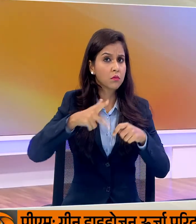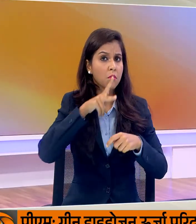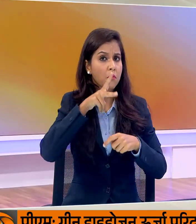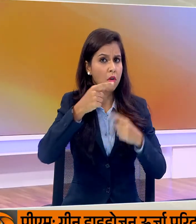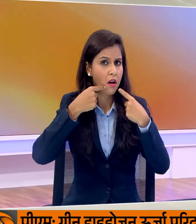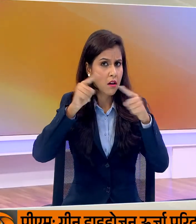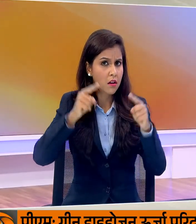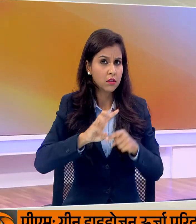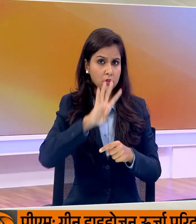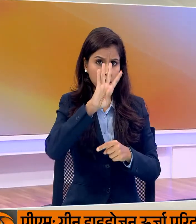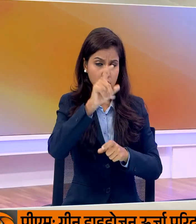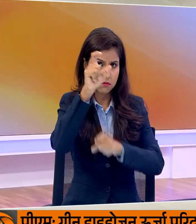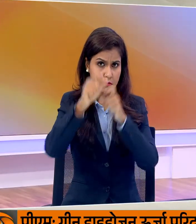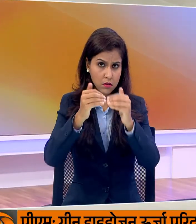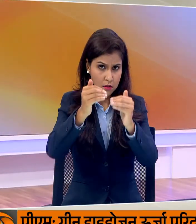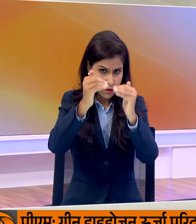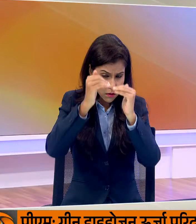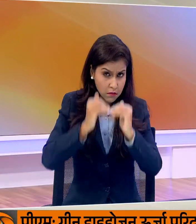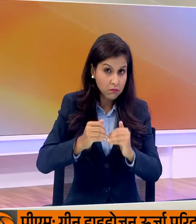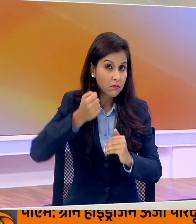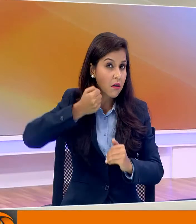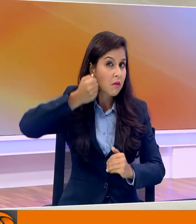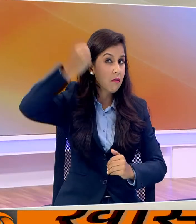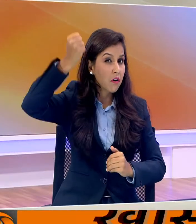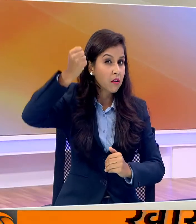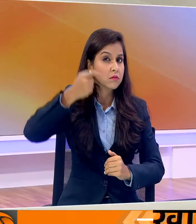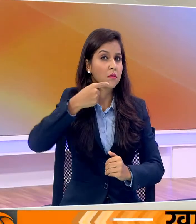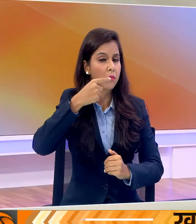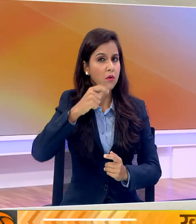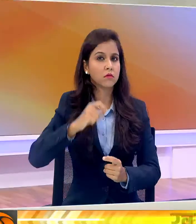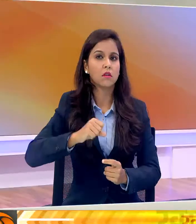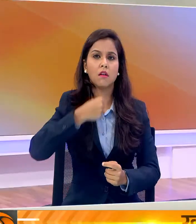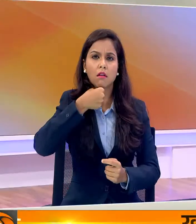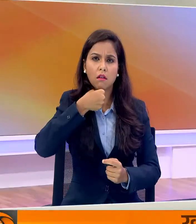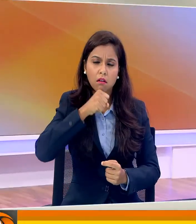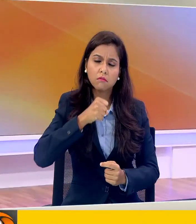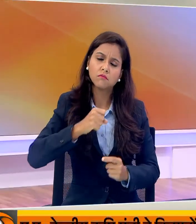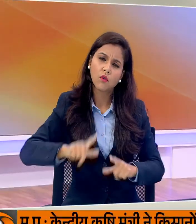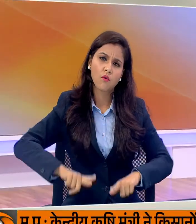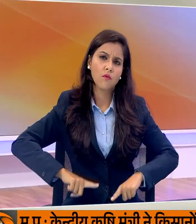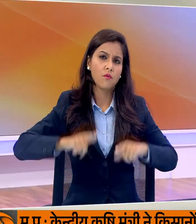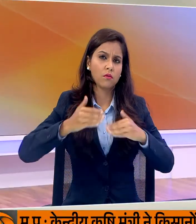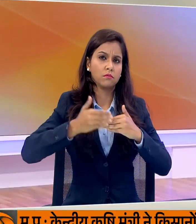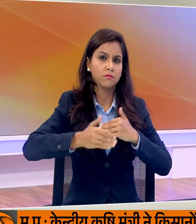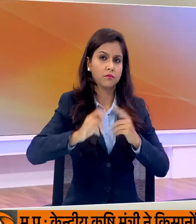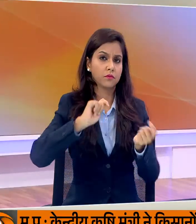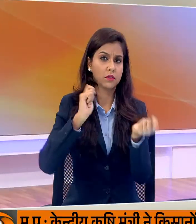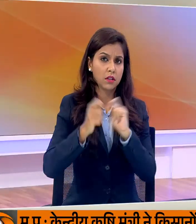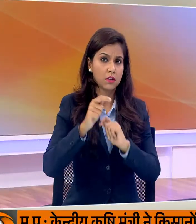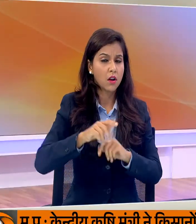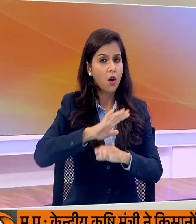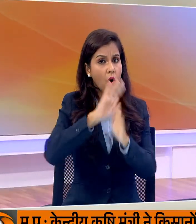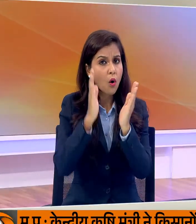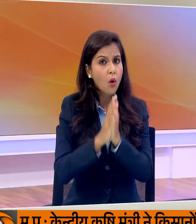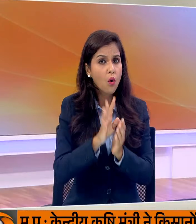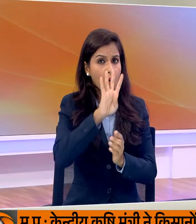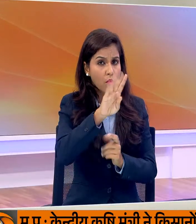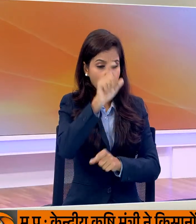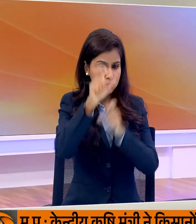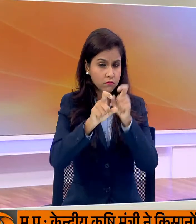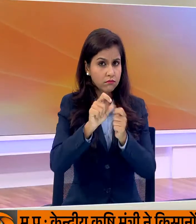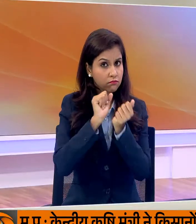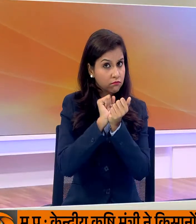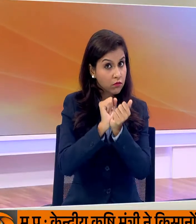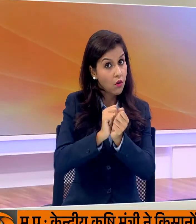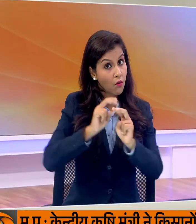4 दोषियों को निचली अदालत से मिली फांसी की सजा उम्र कैद में बदल दी है। साथ ही 2 दोषियों को निचली अदालत से मिली उम्र कैद को बरकरार रखा